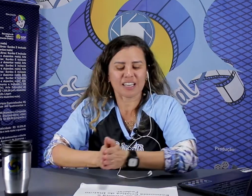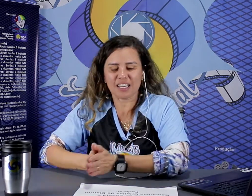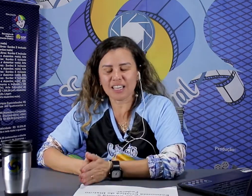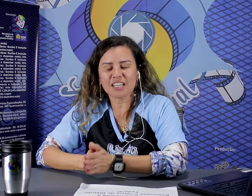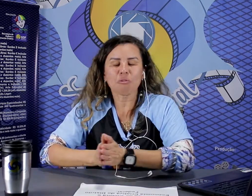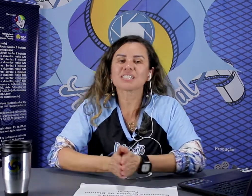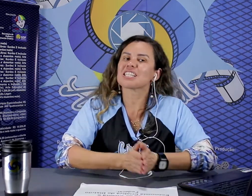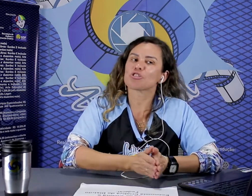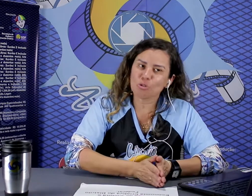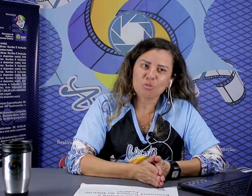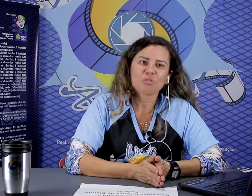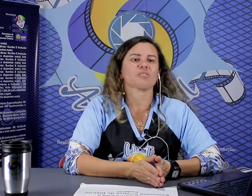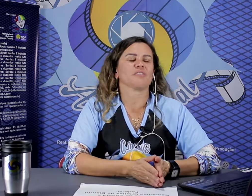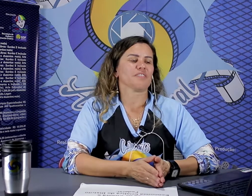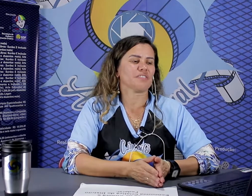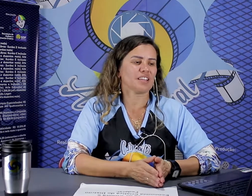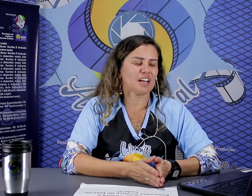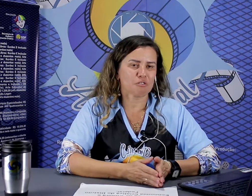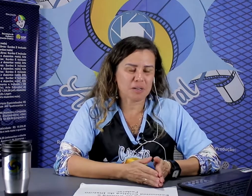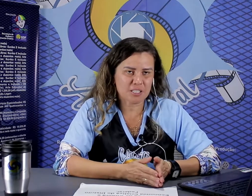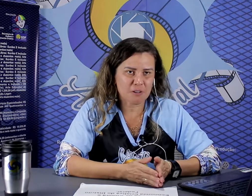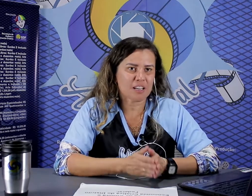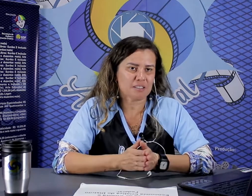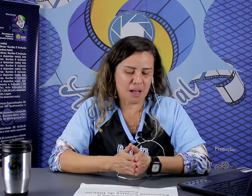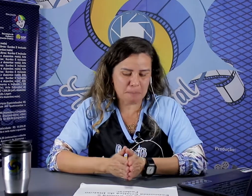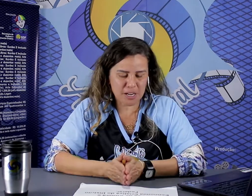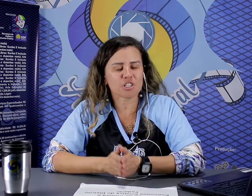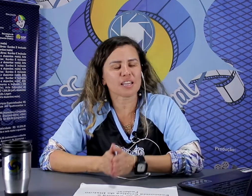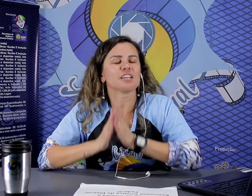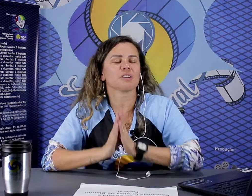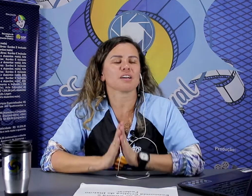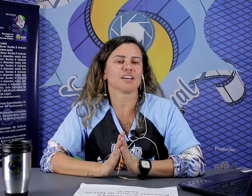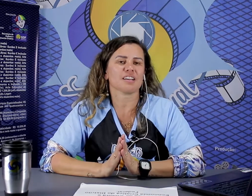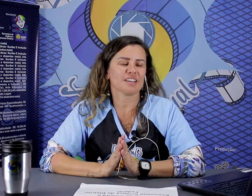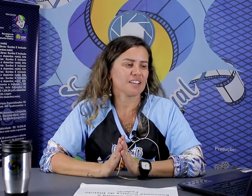Ele não acessou a informação a partir da língua.